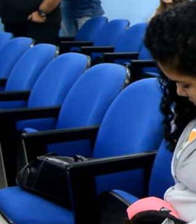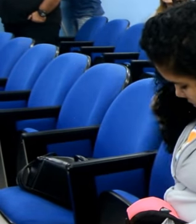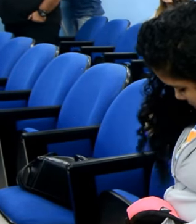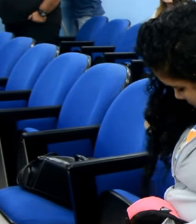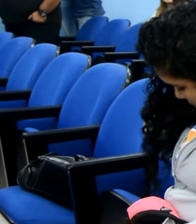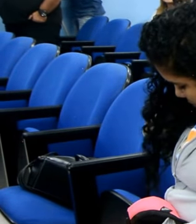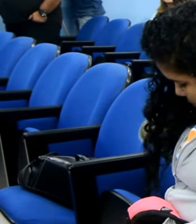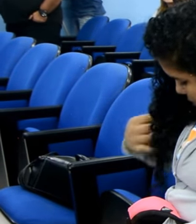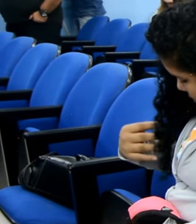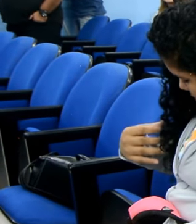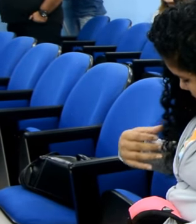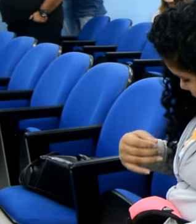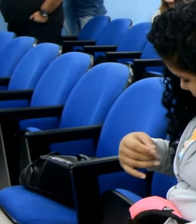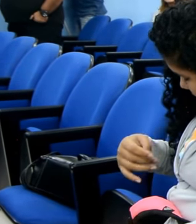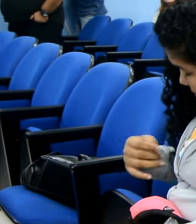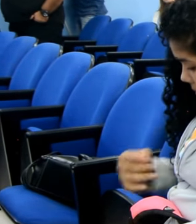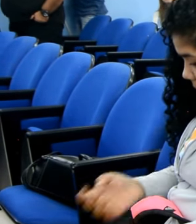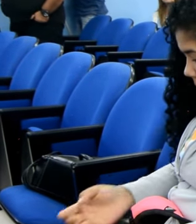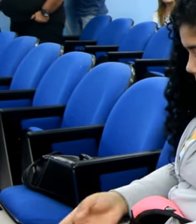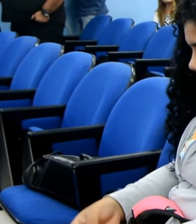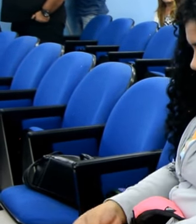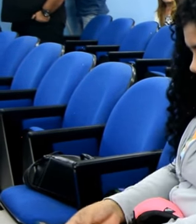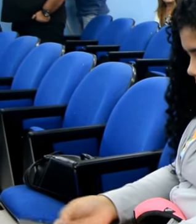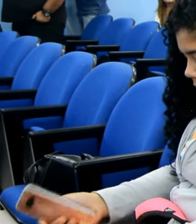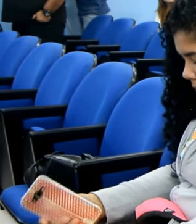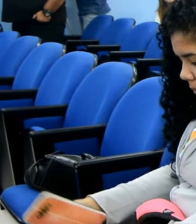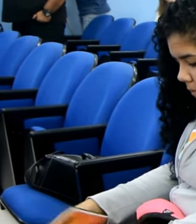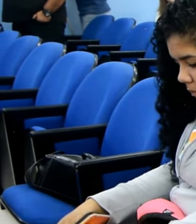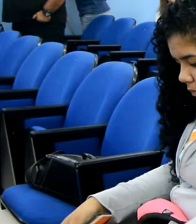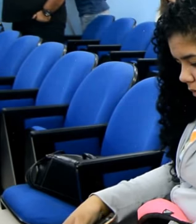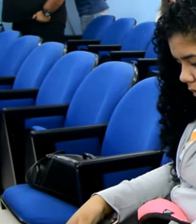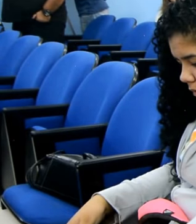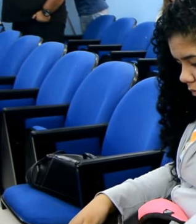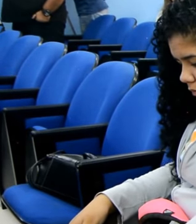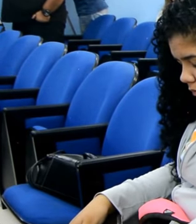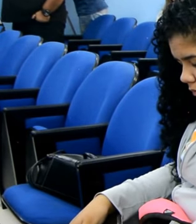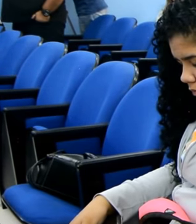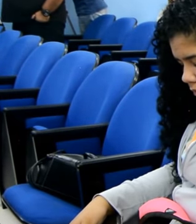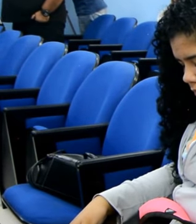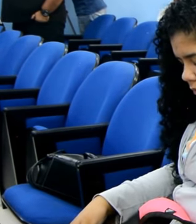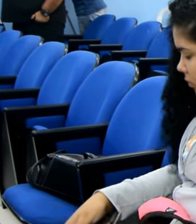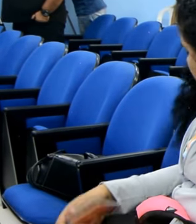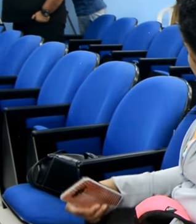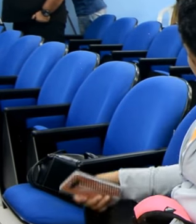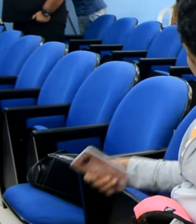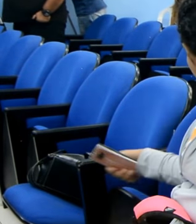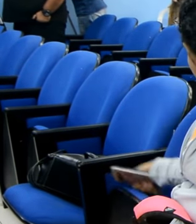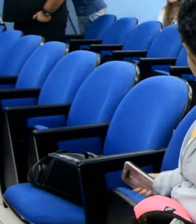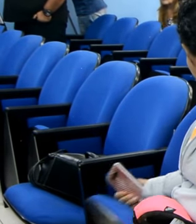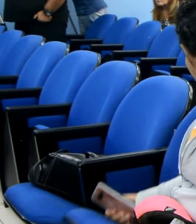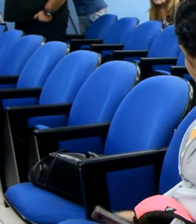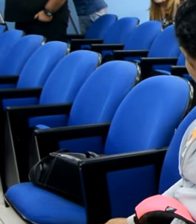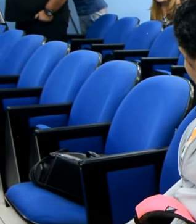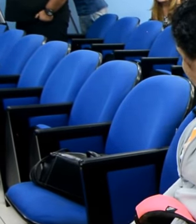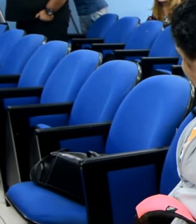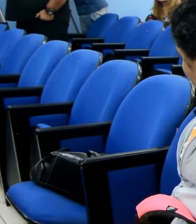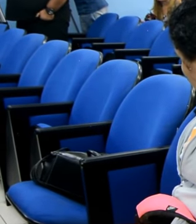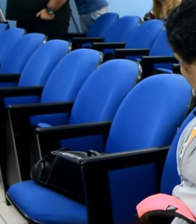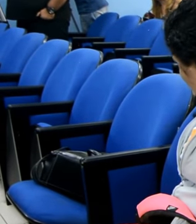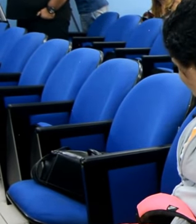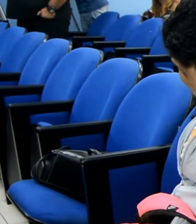para participar e não tendo muitas alternativas de inclusão nesse processo. Então, hoje eu estou